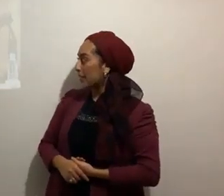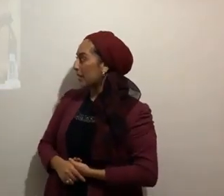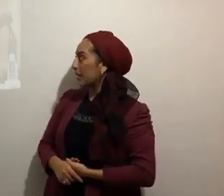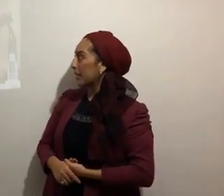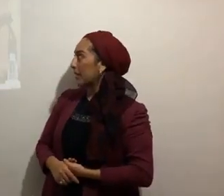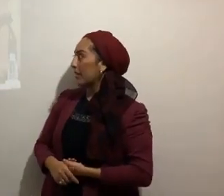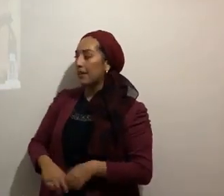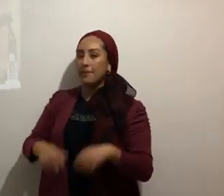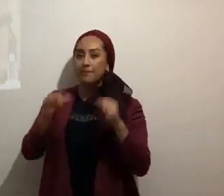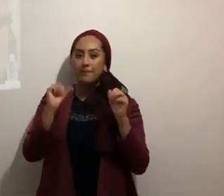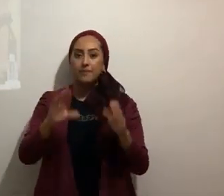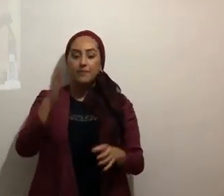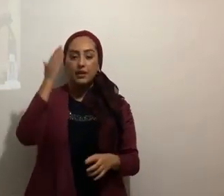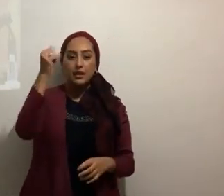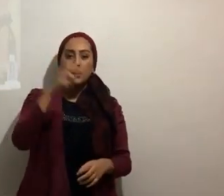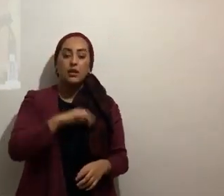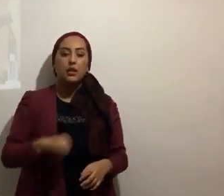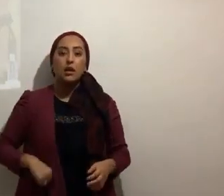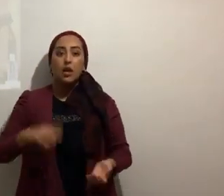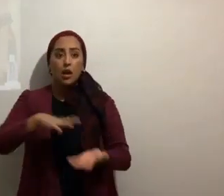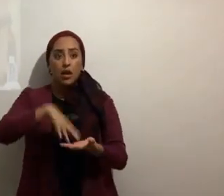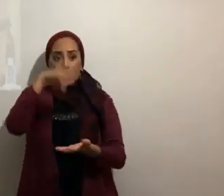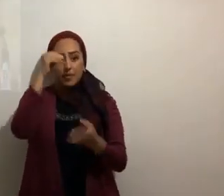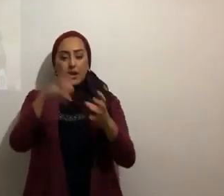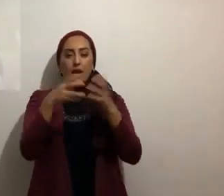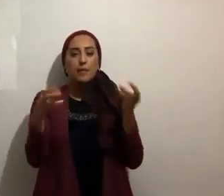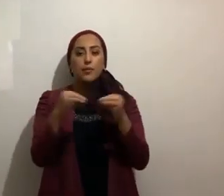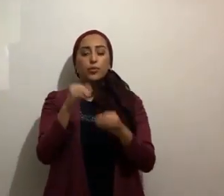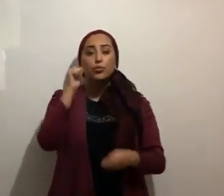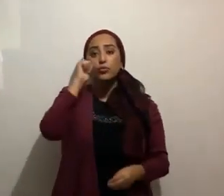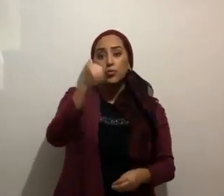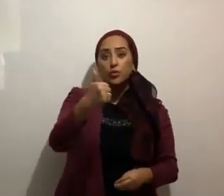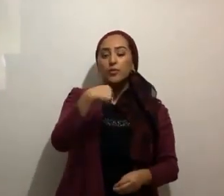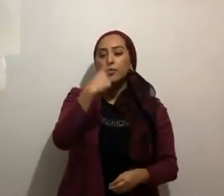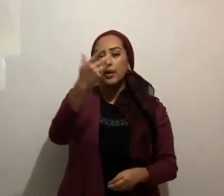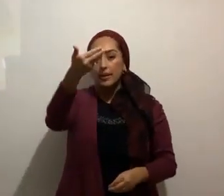Bendito es Yahshua Mashiach. Y vamos a aprender mucho más mañana. Por eso les invito que se